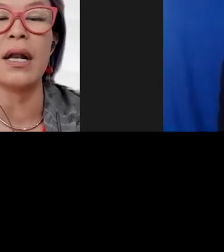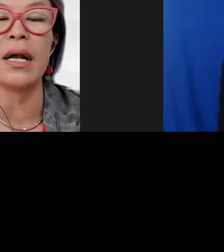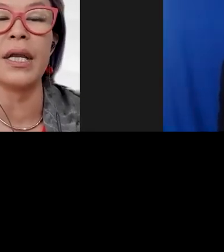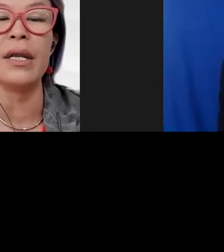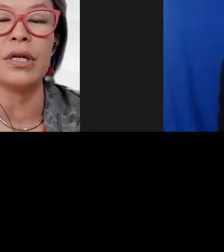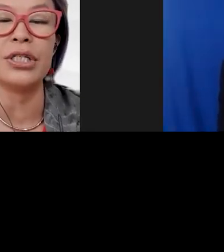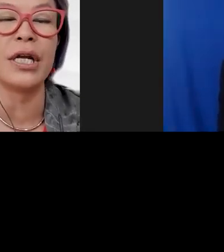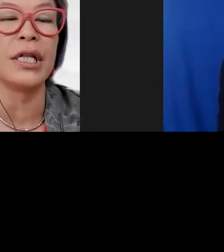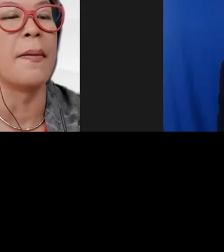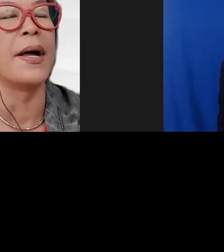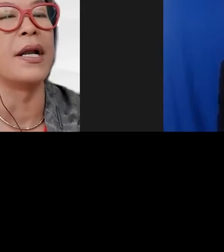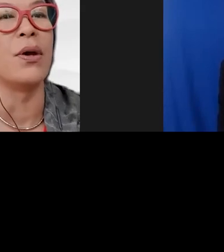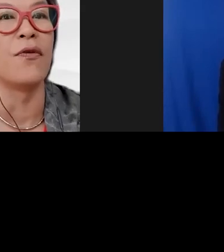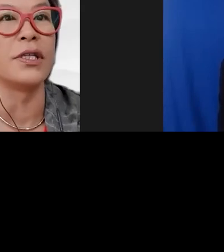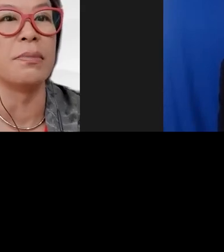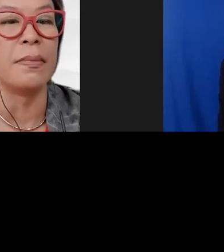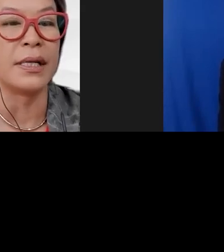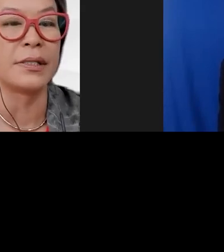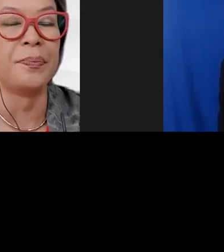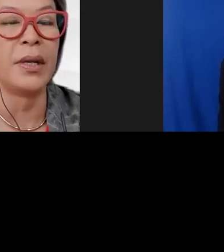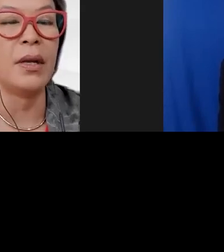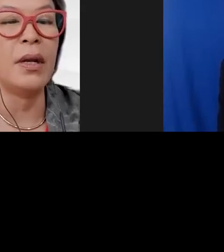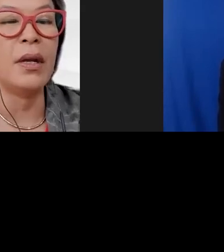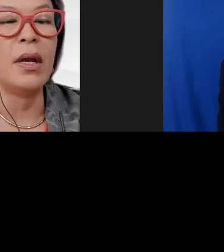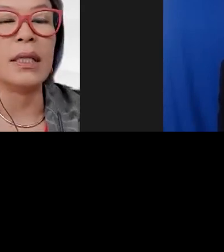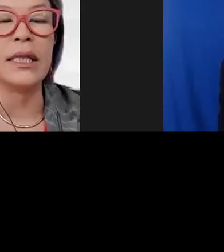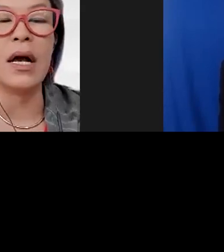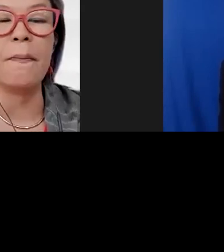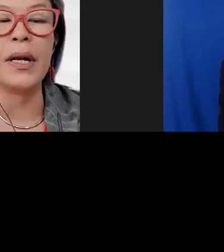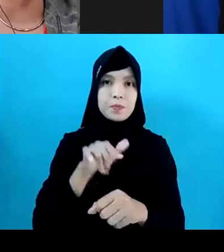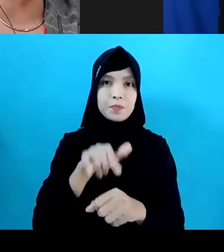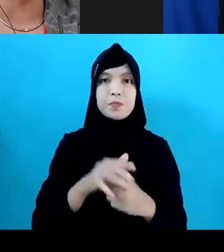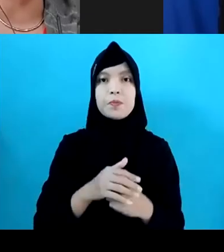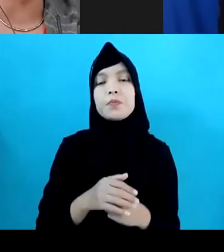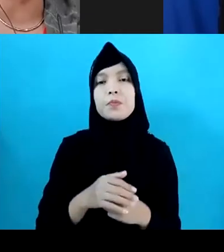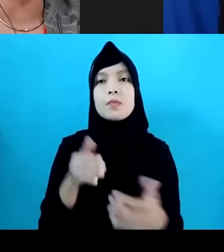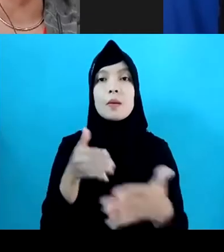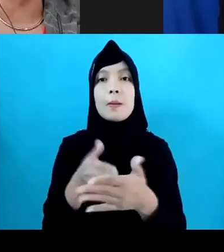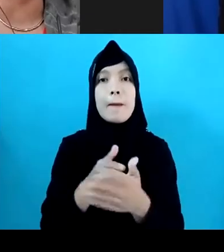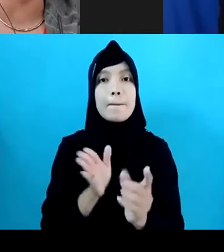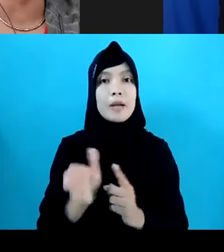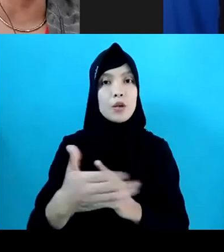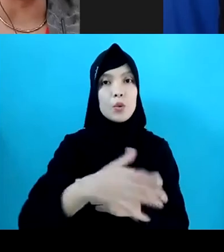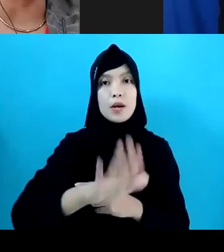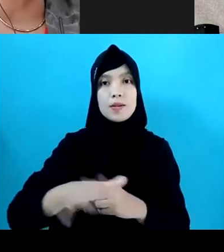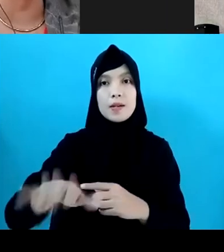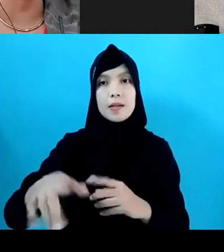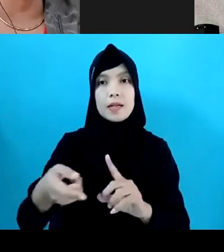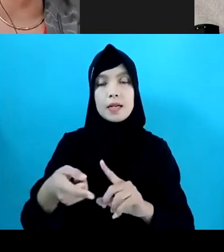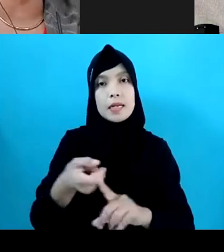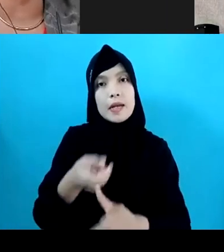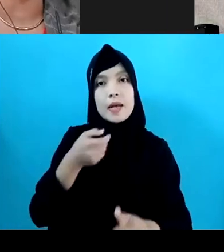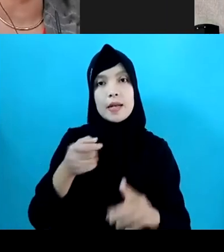tantangan anak Indonesia di tengah pandemi COVID-19 tantangan pelindungan anak dari platform online